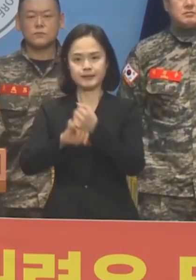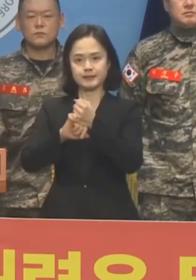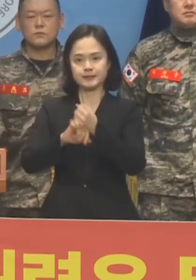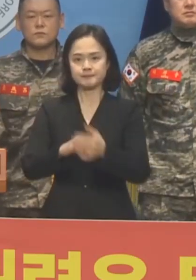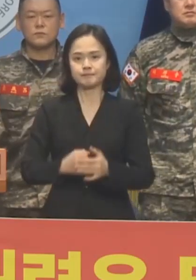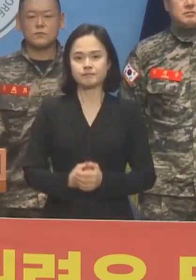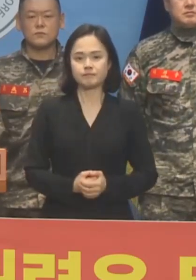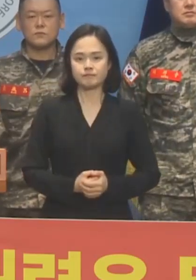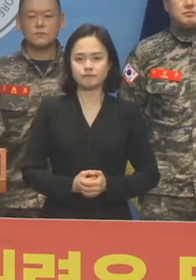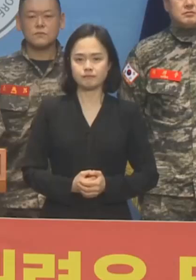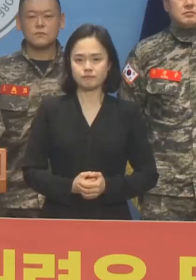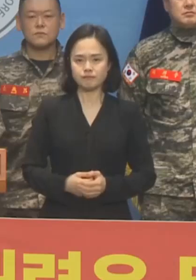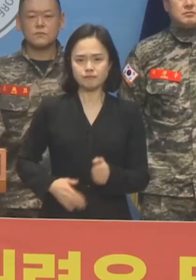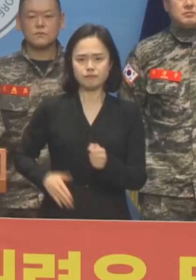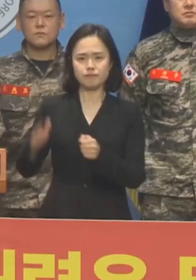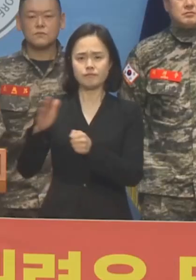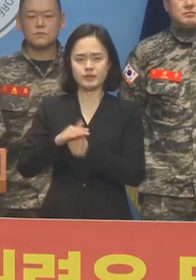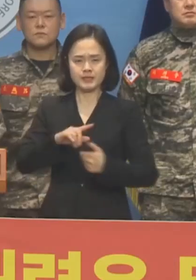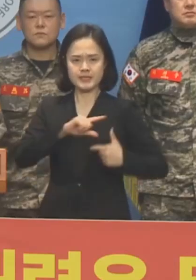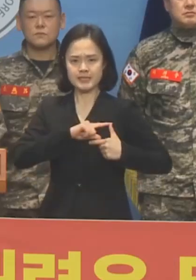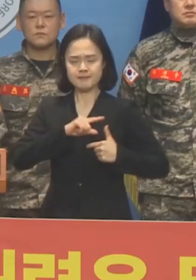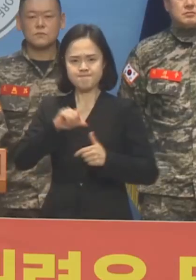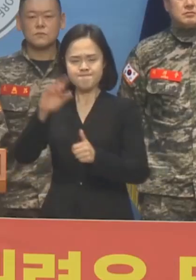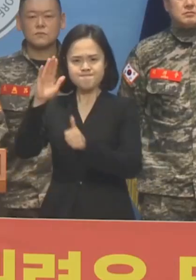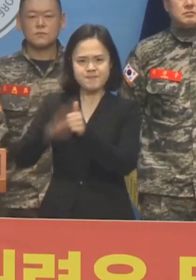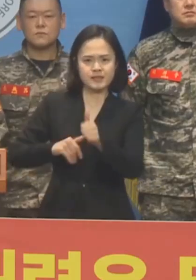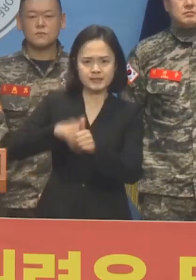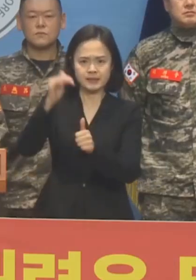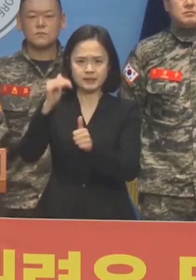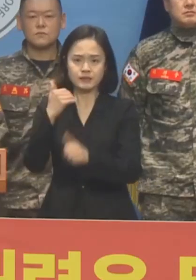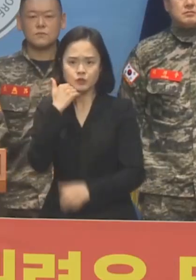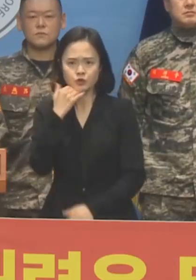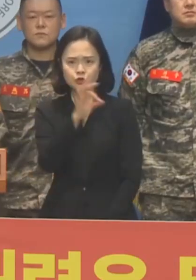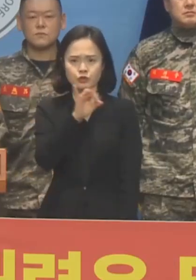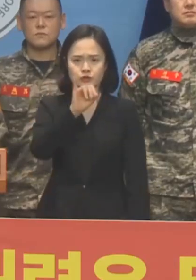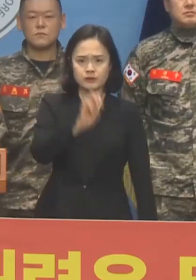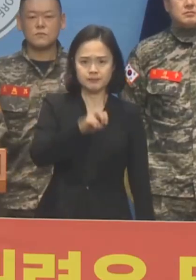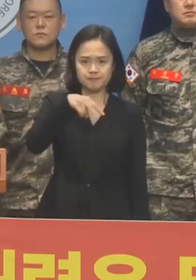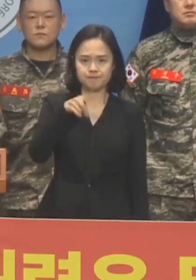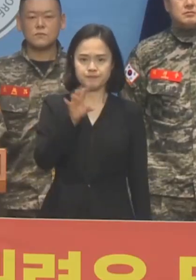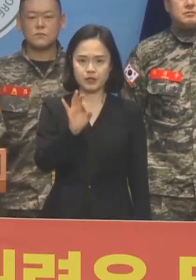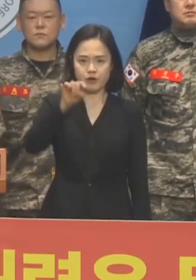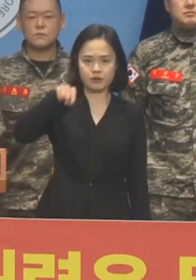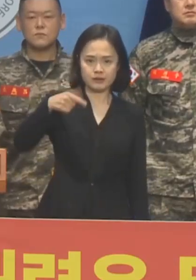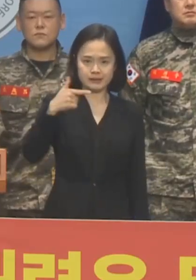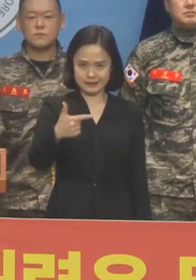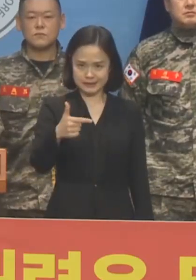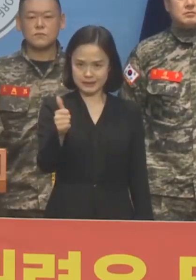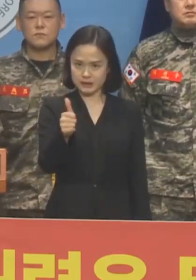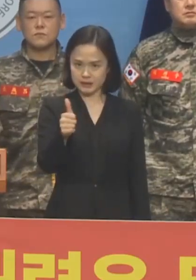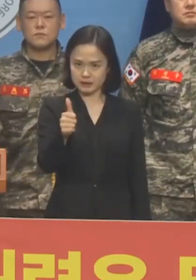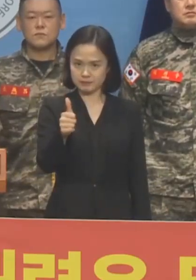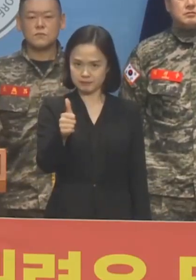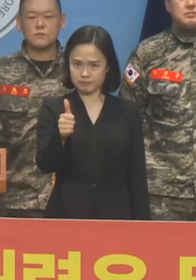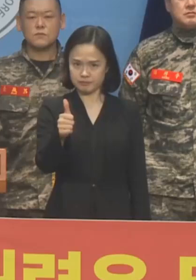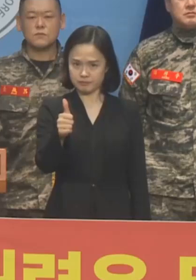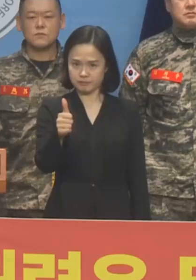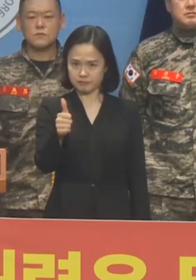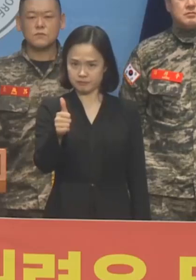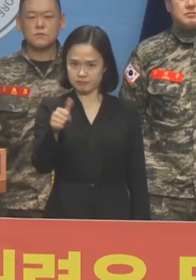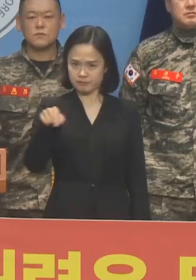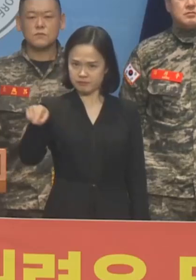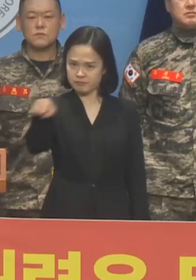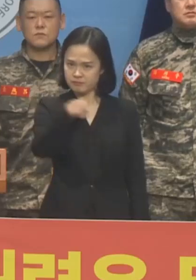해병대 이름에 먹칠을 한 임성근과 모든 책임을 부하 박정훈